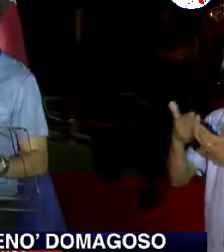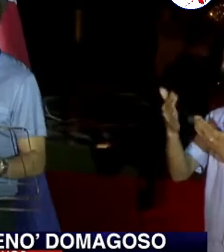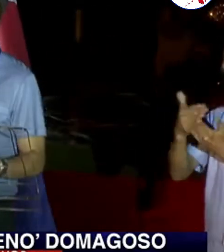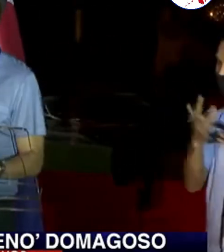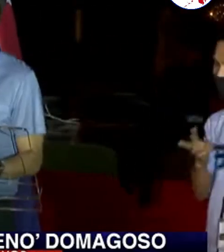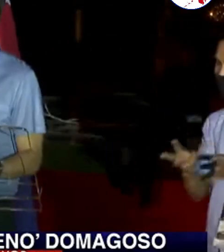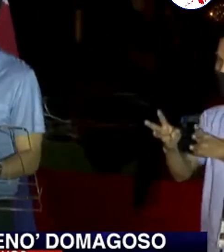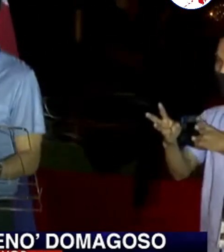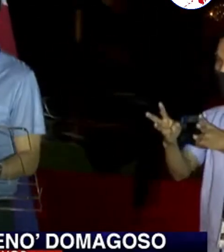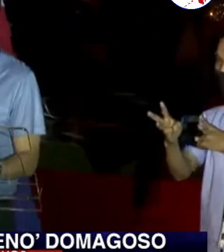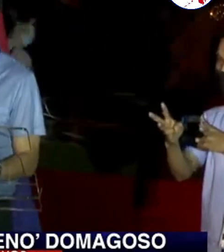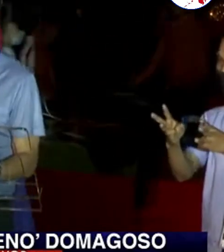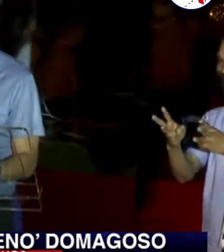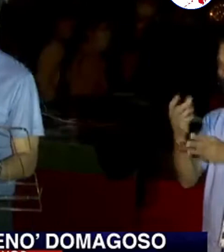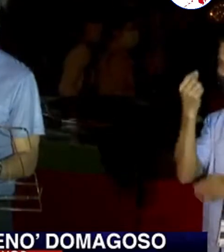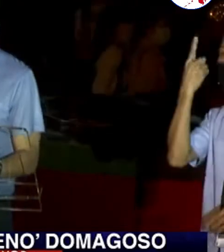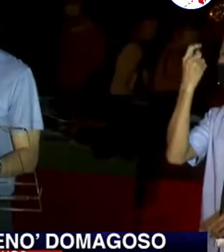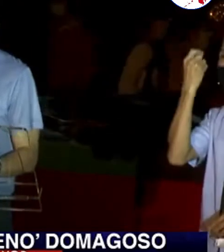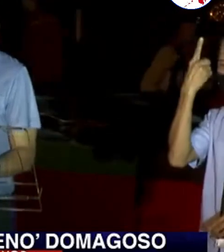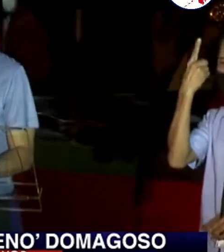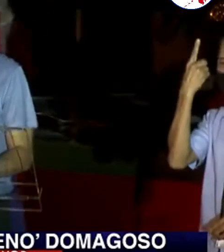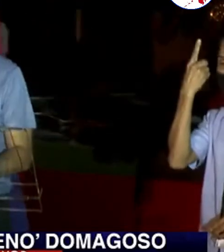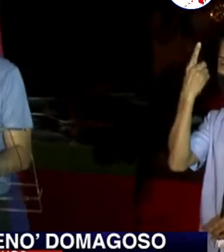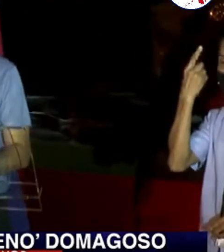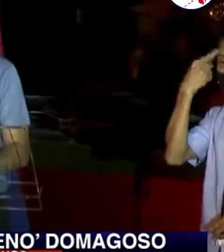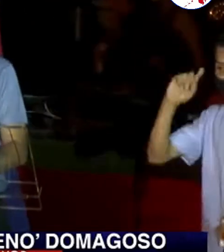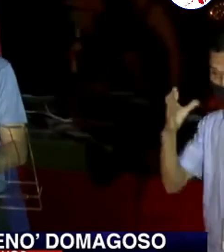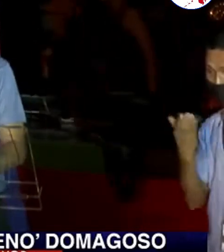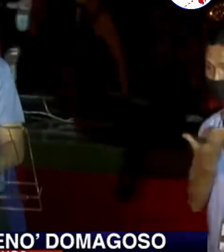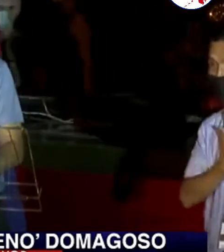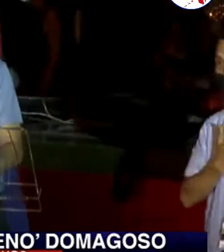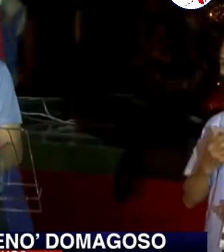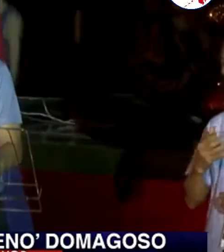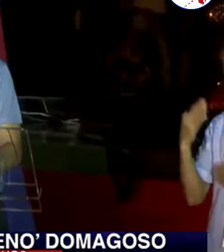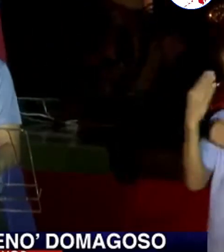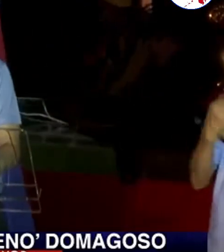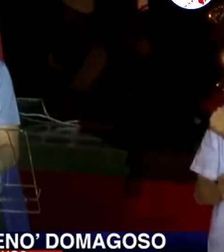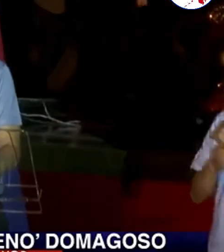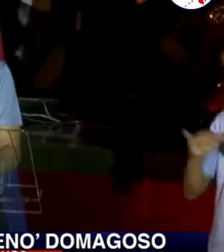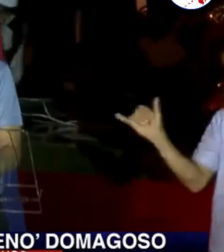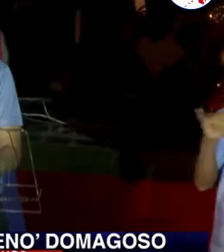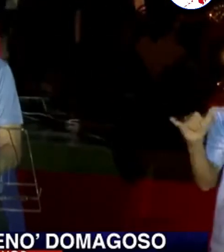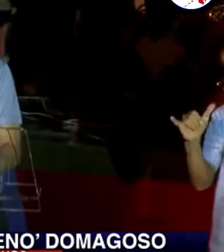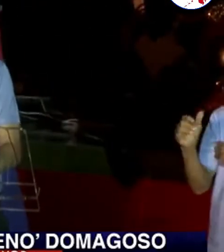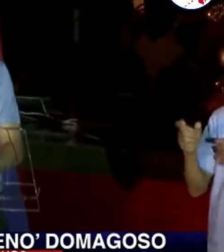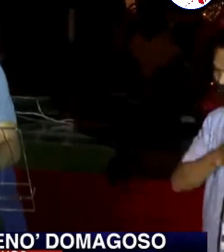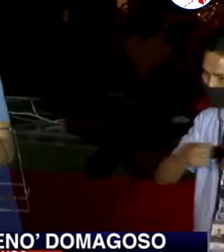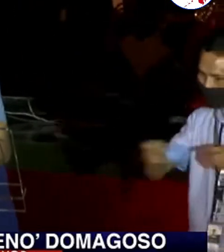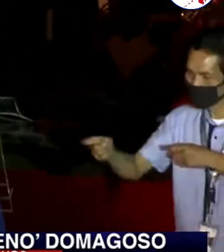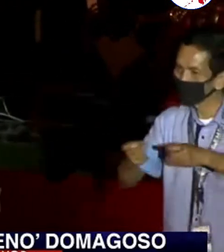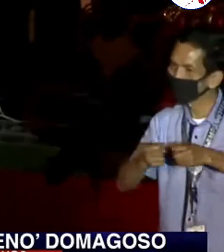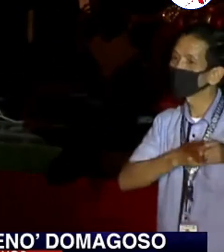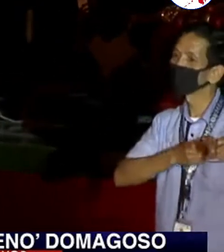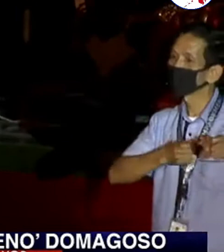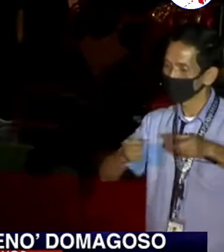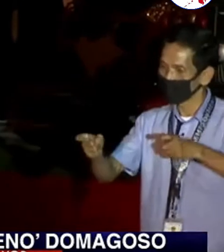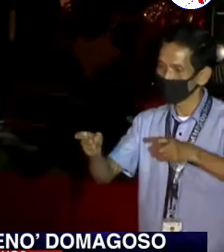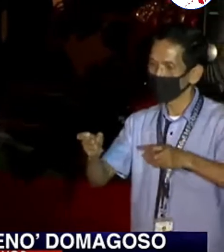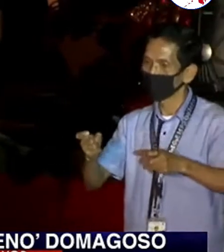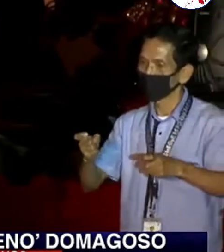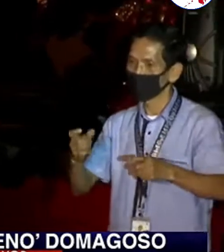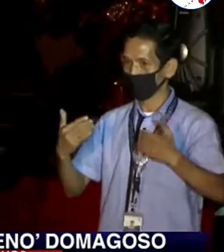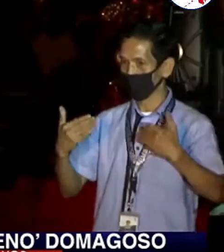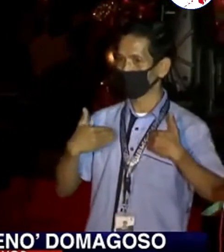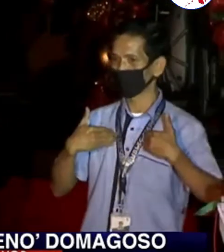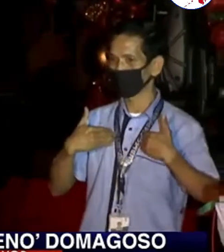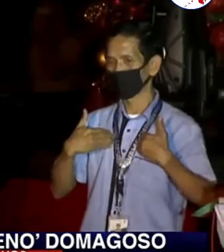nating kaparaanan maipaunawa sa ating mga kababayan ding sinasakop at nasasakop na